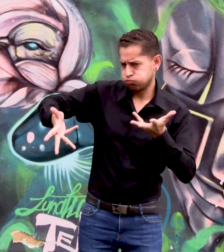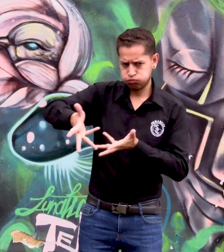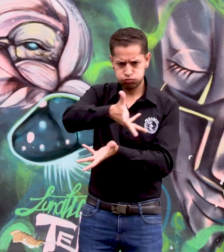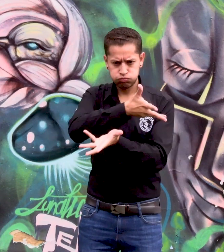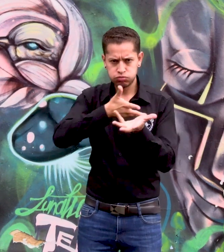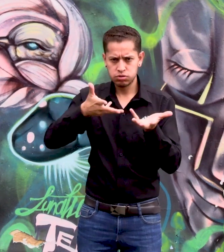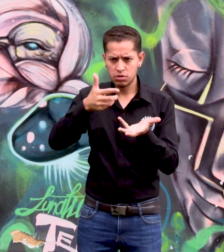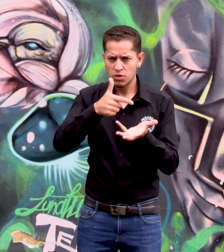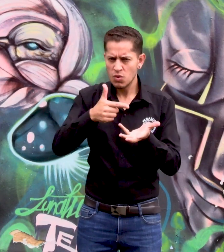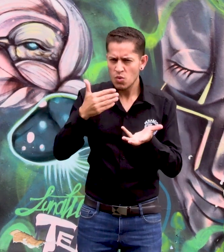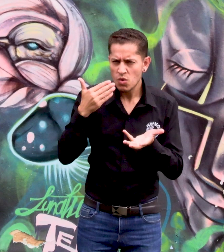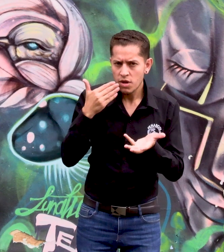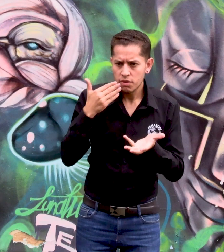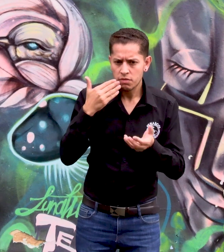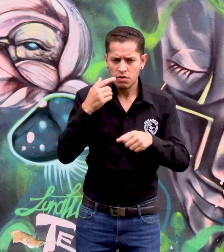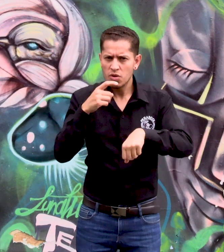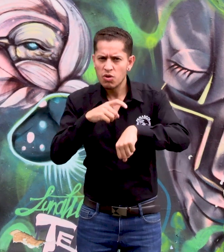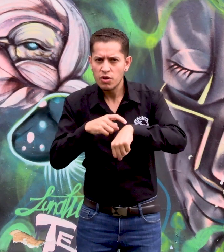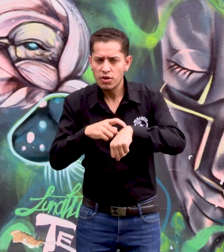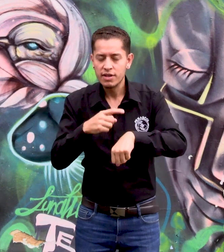Esta será la hora y la fecha del Live.